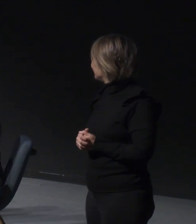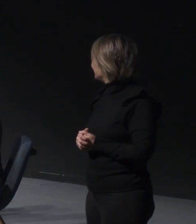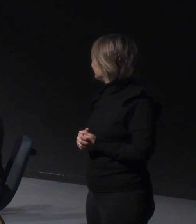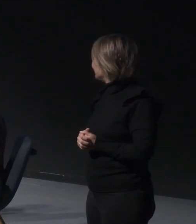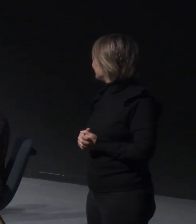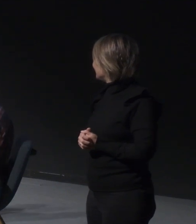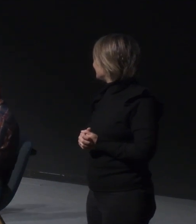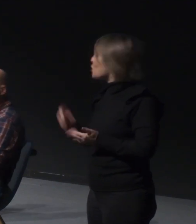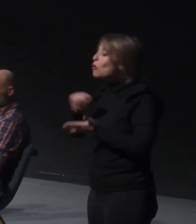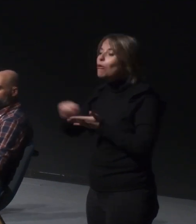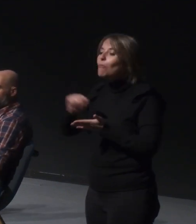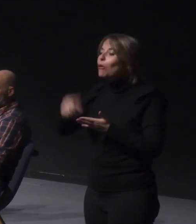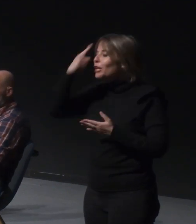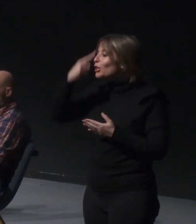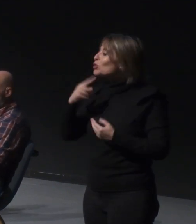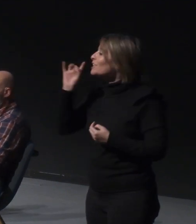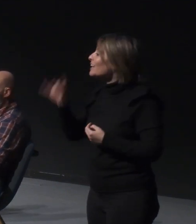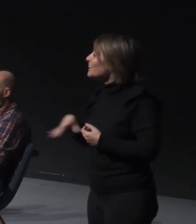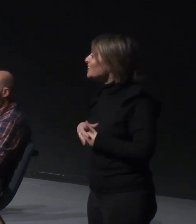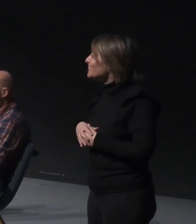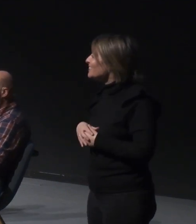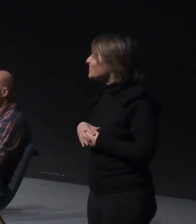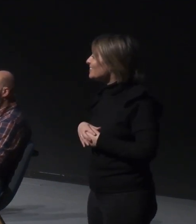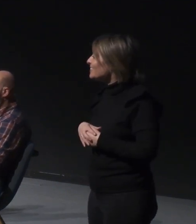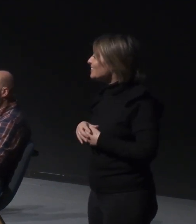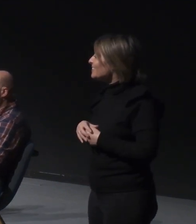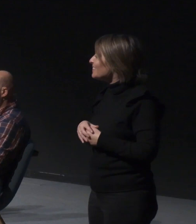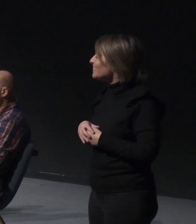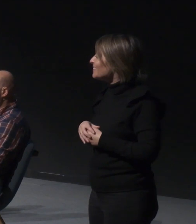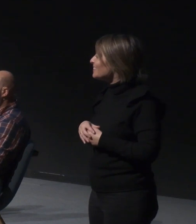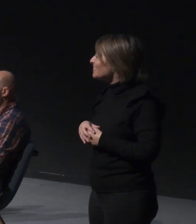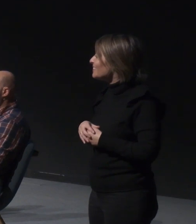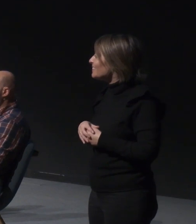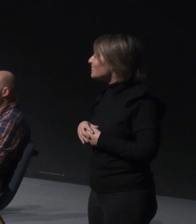¿Quién tiene boli rosa? O rojo en grande. ¿Has sido tú?